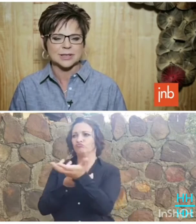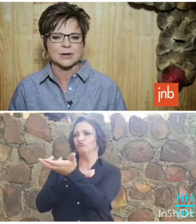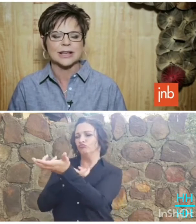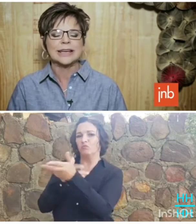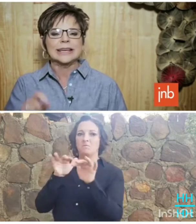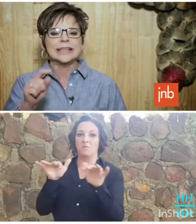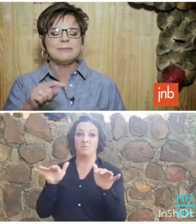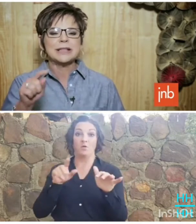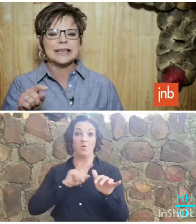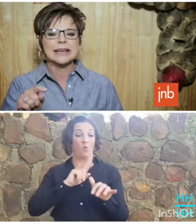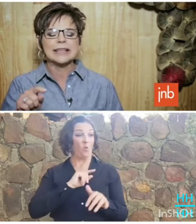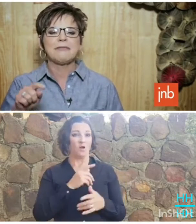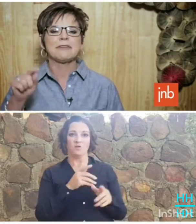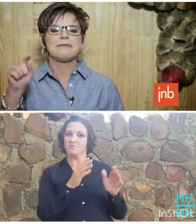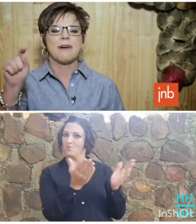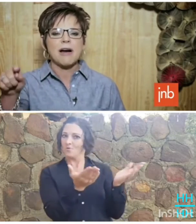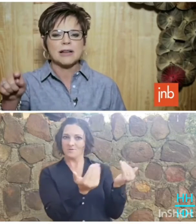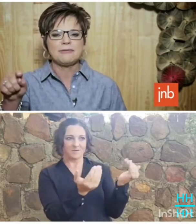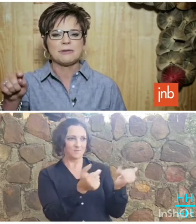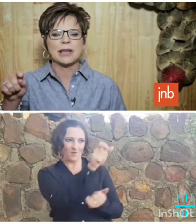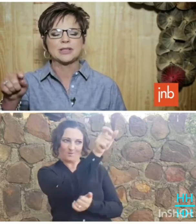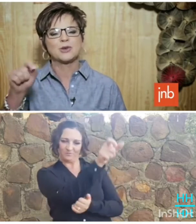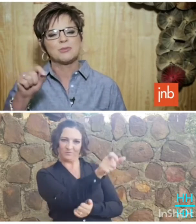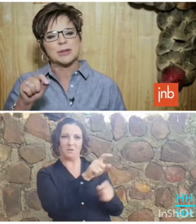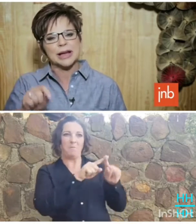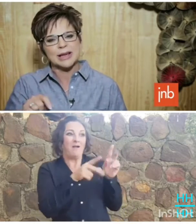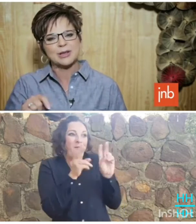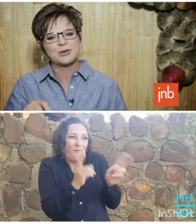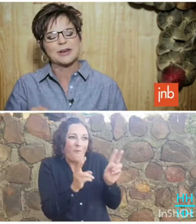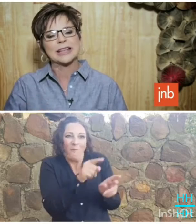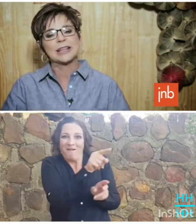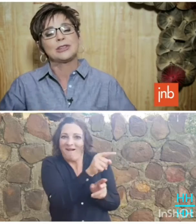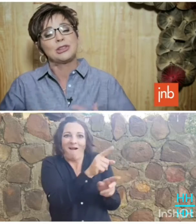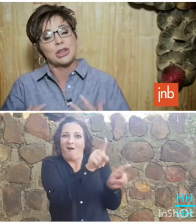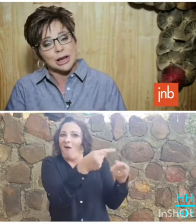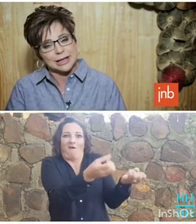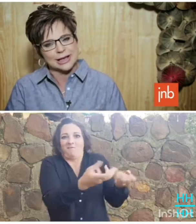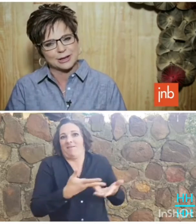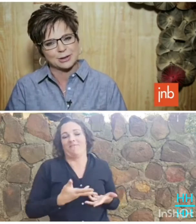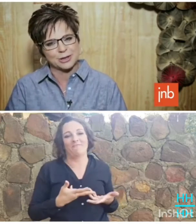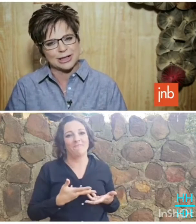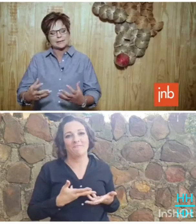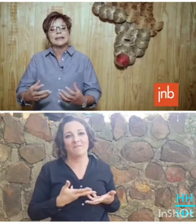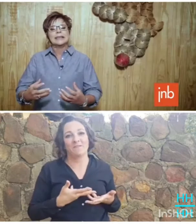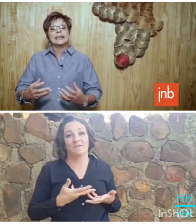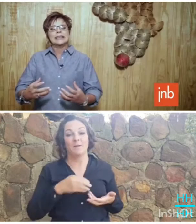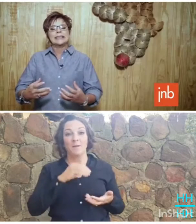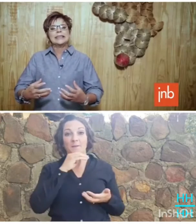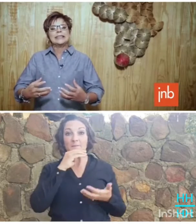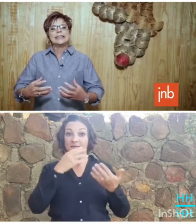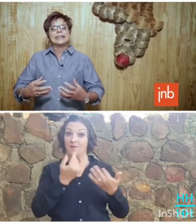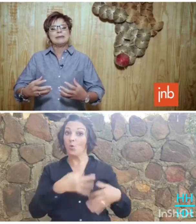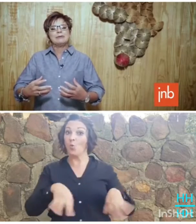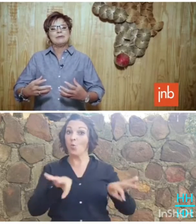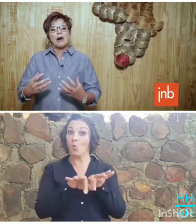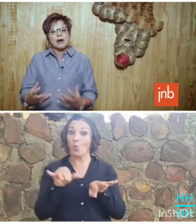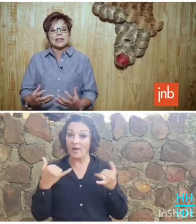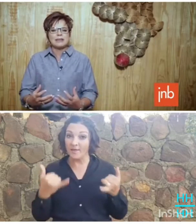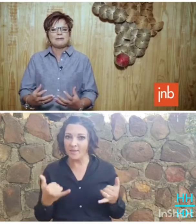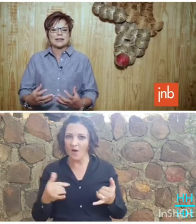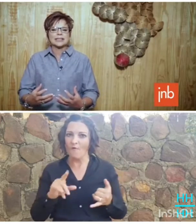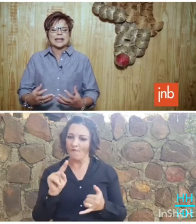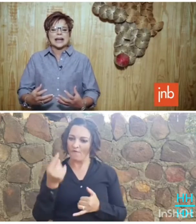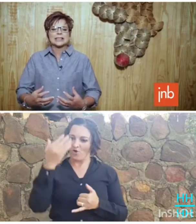mense te staan. Dit beteken jy verwag nie van mense om dinge te doen wat hulle natuurlijk nie kan doen. Die